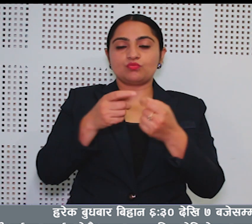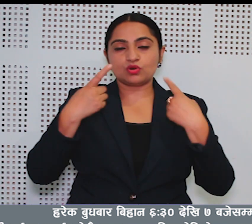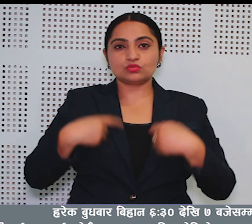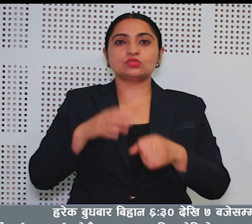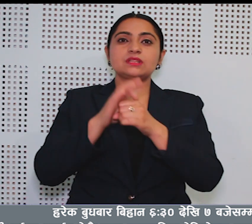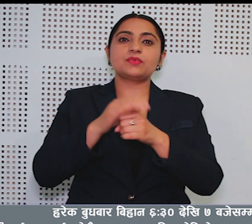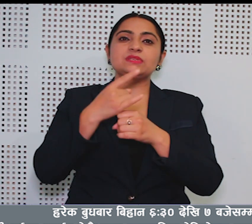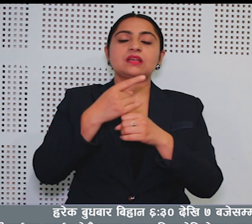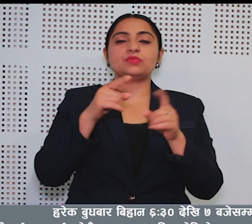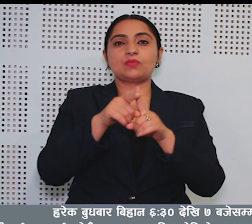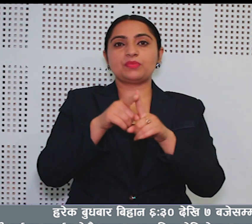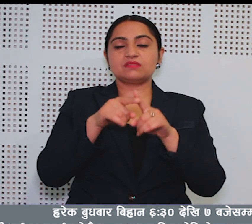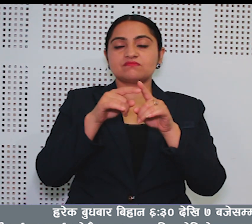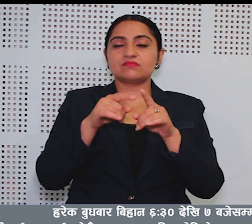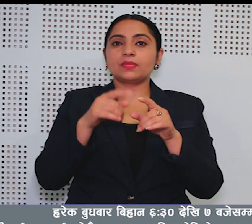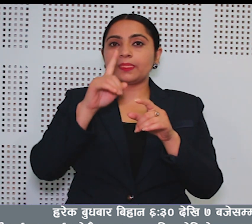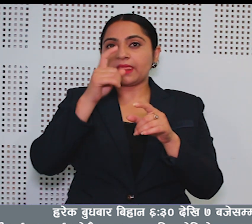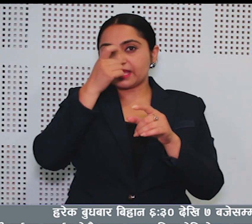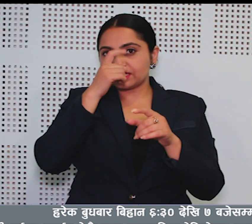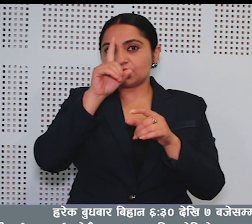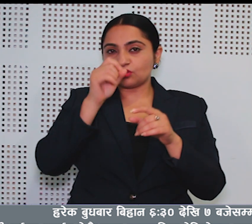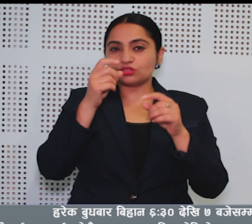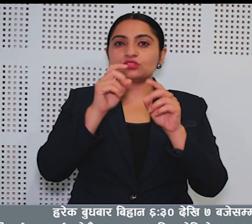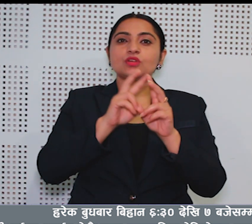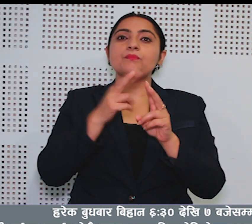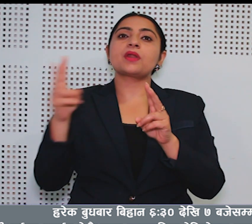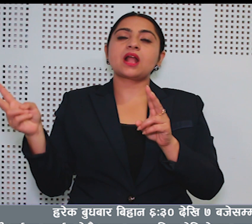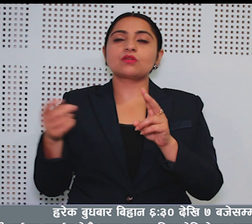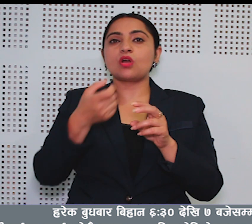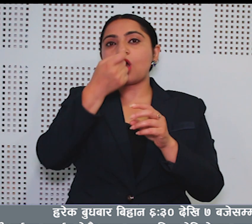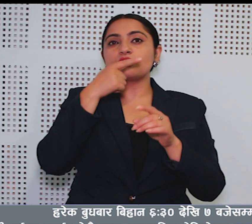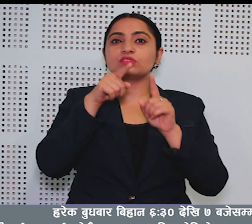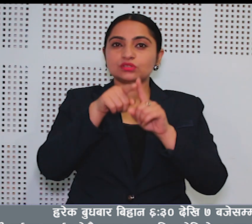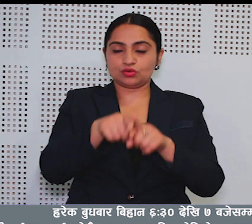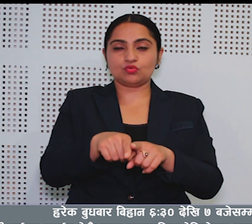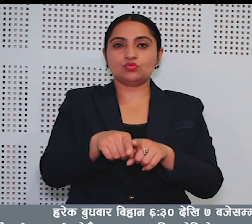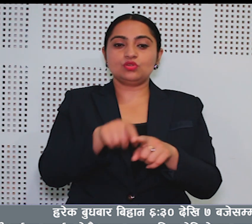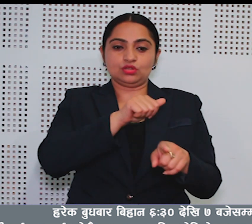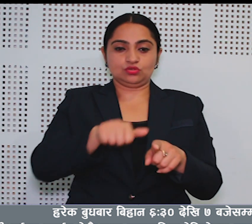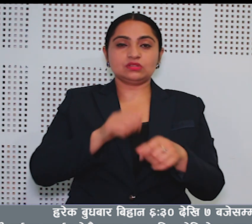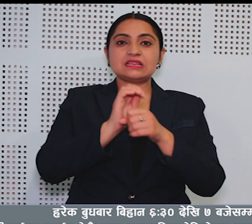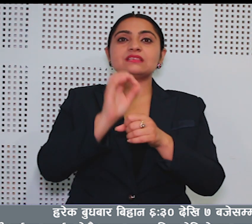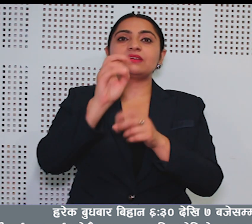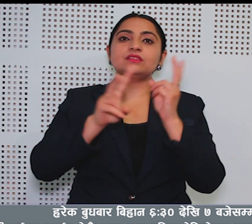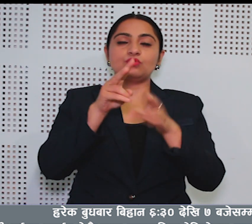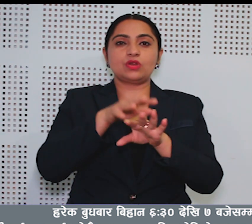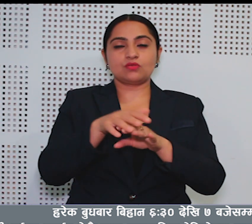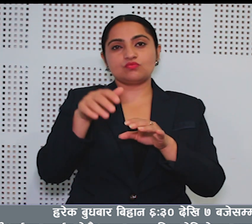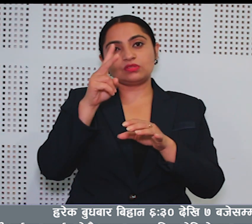हामीले 110 प्रकारका औषधिहरू के अरे जनतालाई सेवा प्रवाह गर्ने कुराहरू त्यहीबाट उनीहरूलाई उपलब्ध गराउने